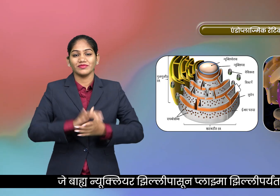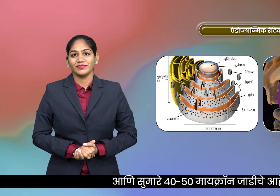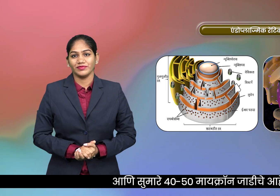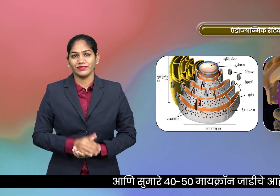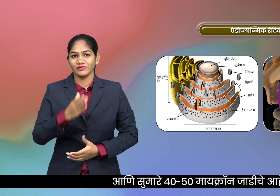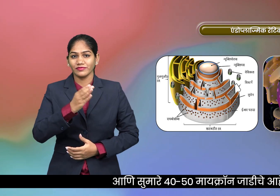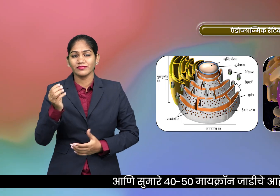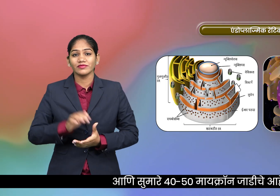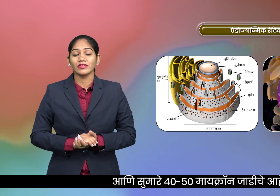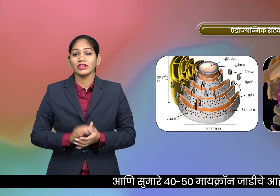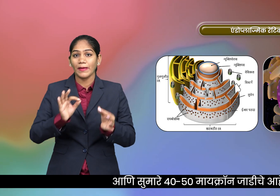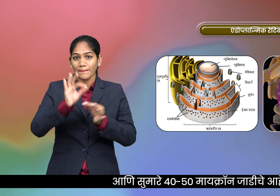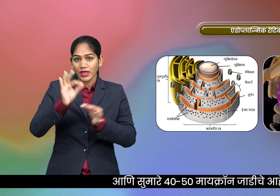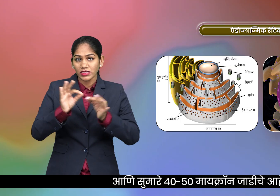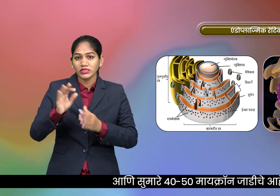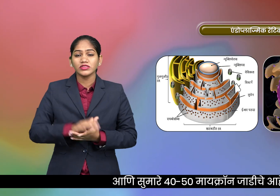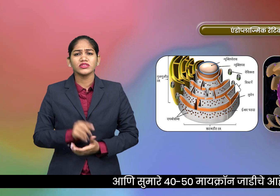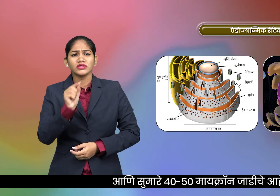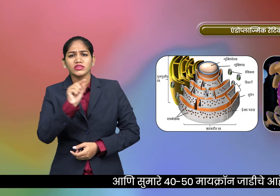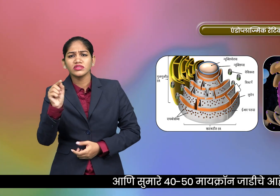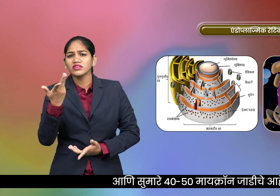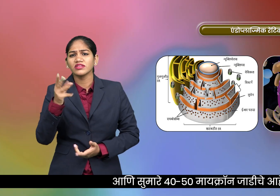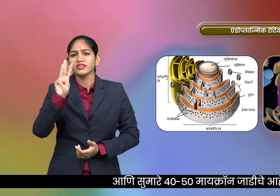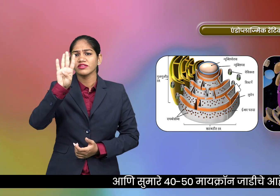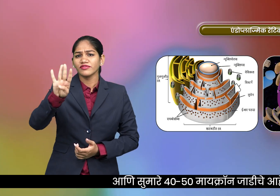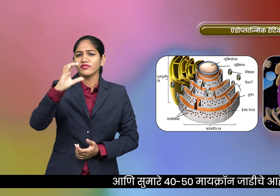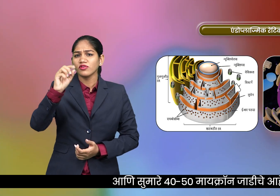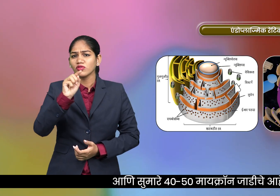आणि सुमारे 40 ते 50 मायक्रॉन जाडीचे आहे.